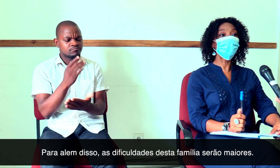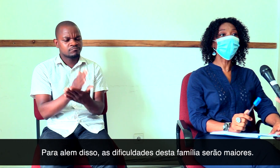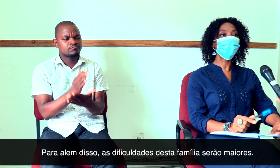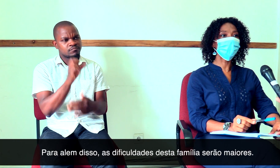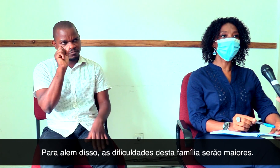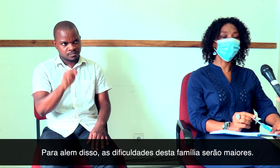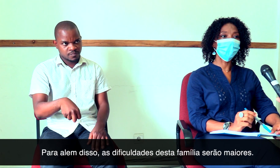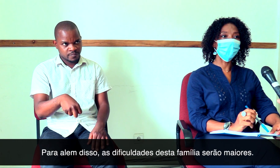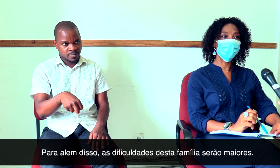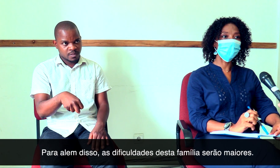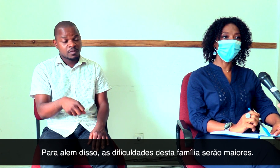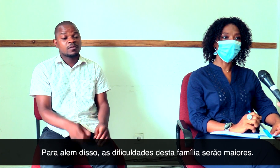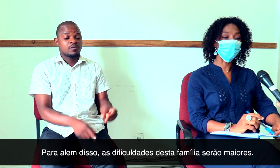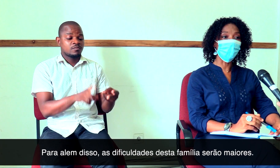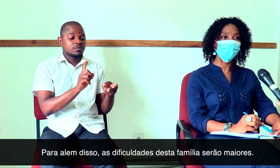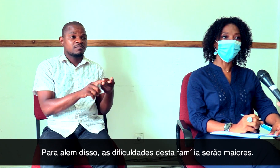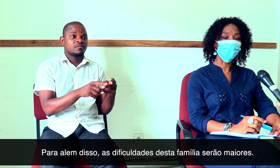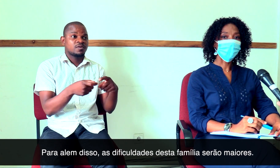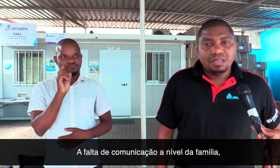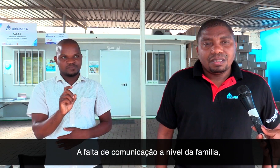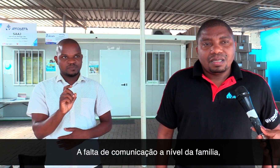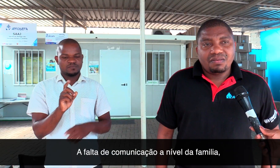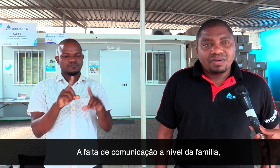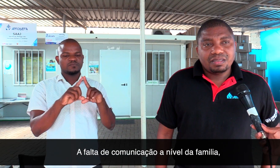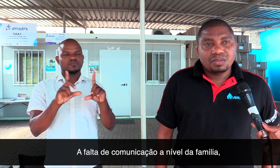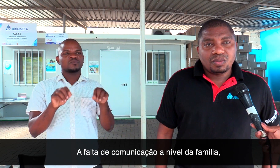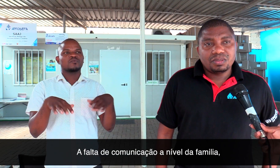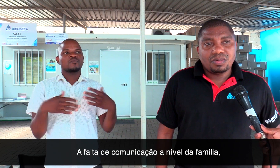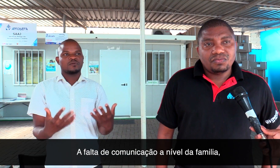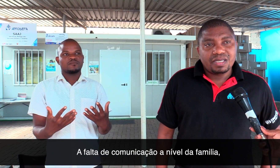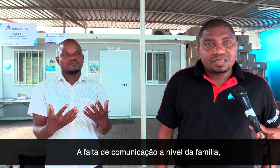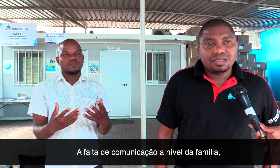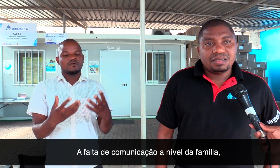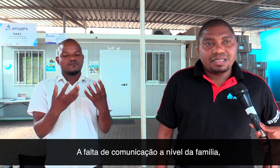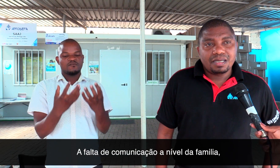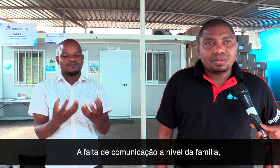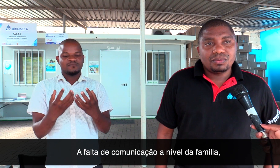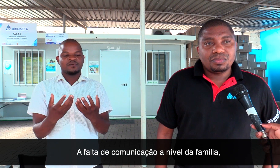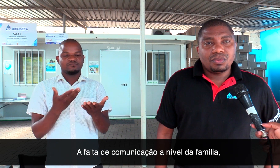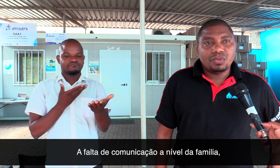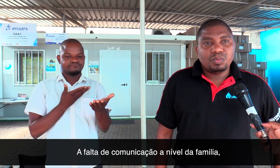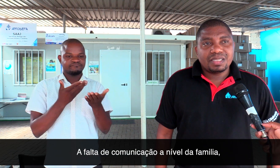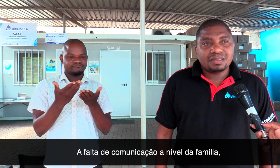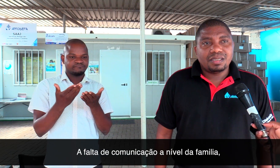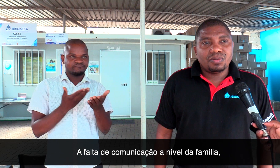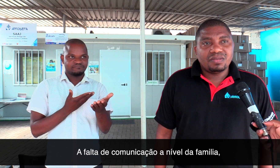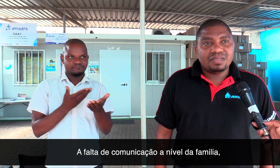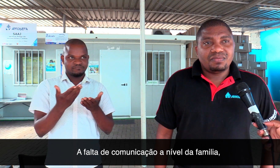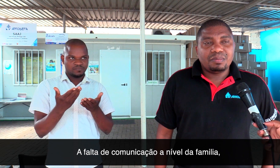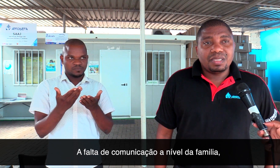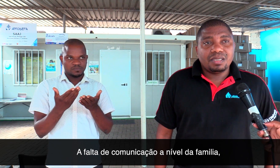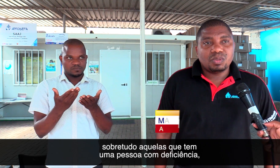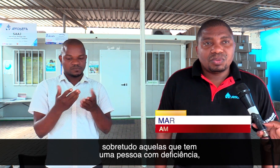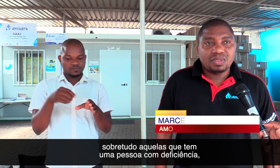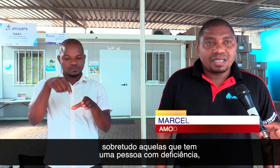as dificuldades desta família vão ser maiores, aumentam. A falta de conversa, diálogo ou comunicação ao nível